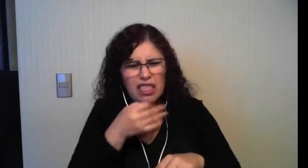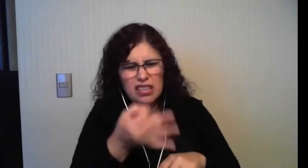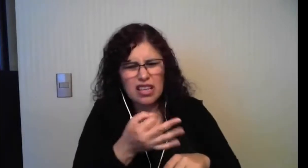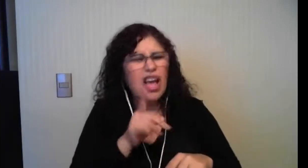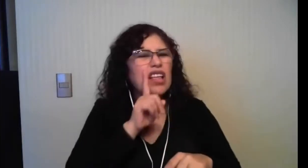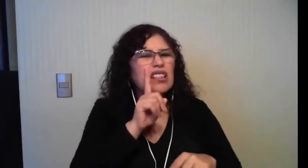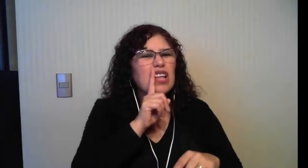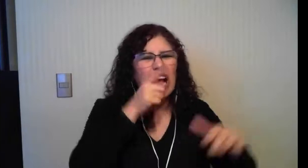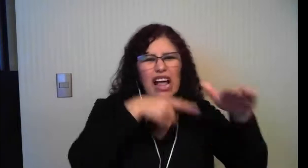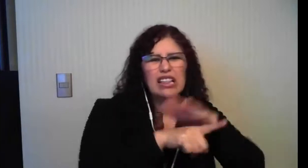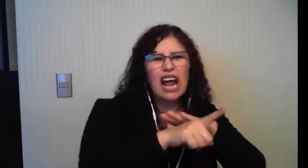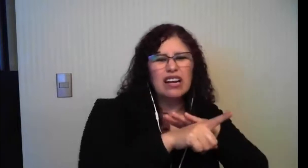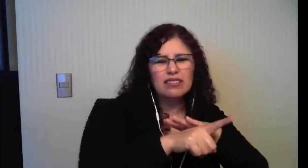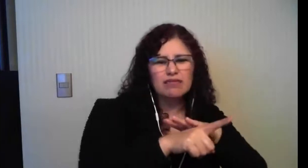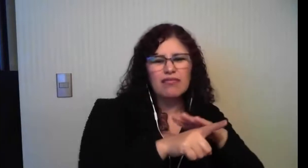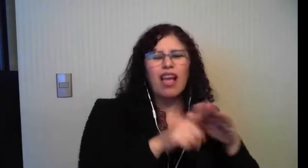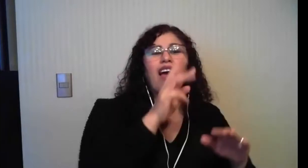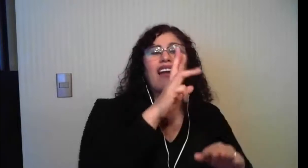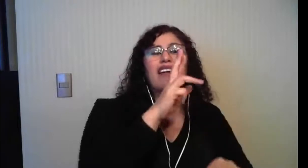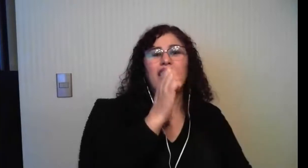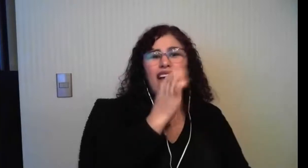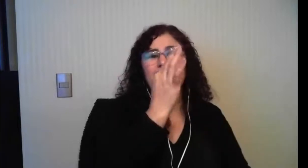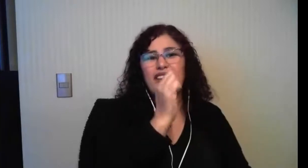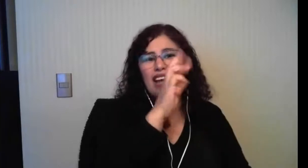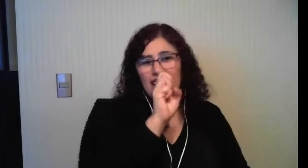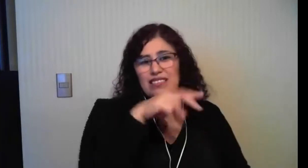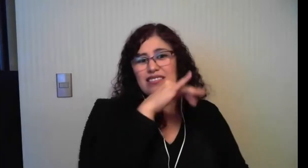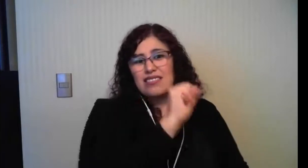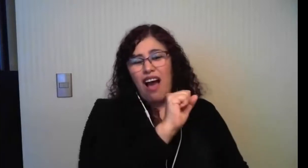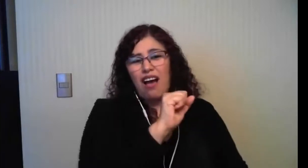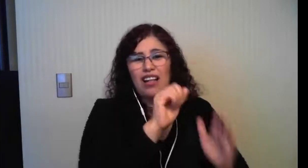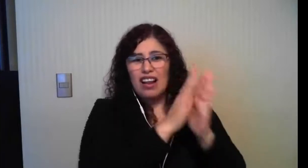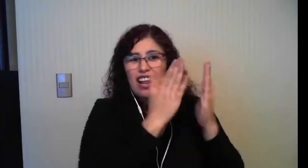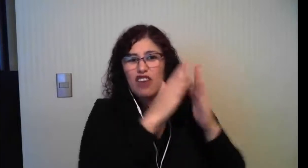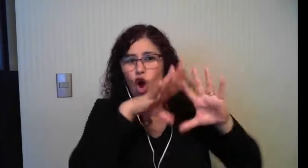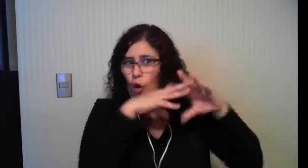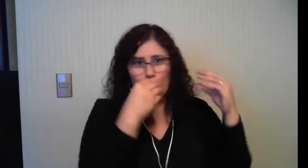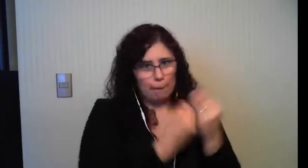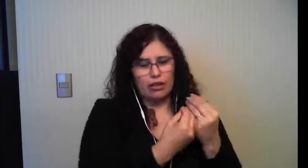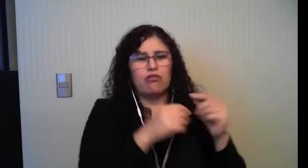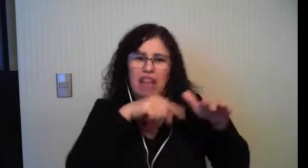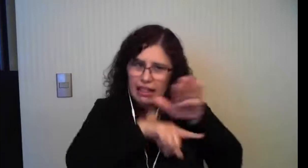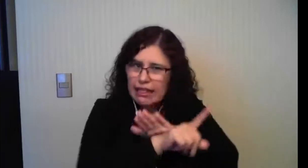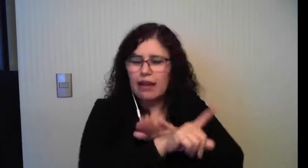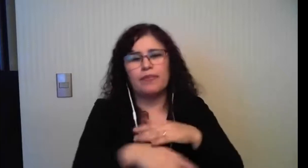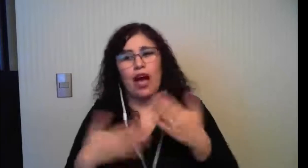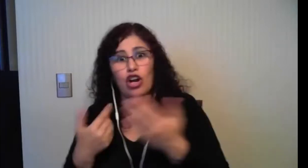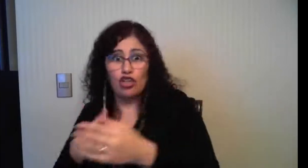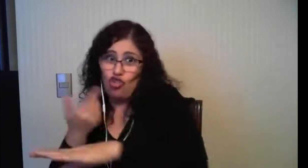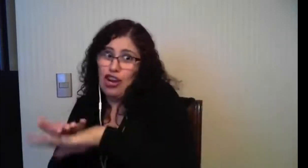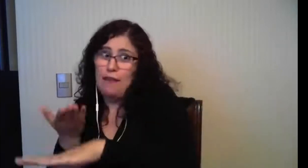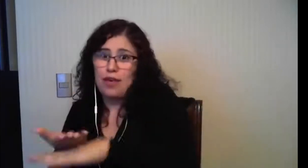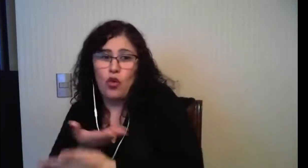referencia de libros completos. ¿Ya? Y lo que les voy a dejar para hoy día es que le den una mirada a